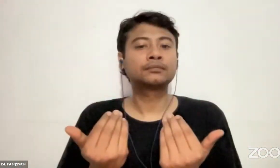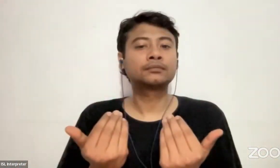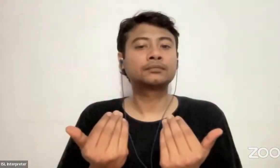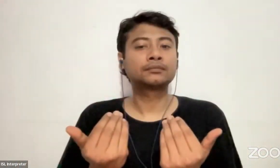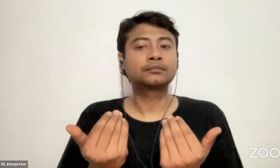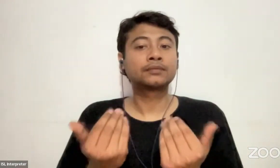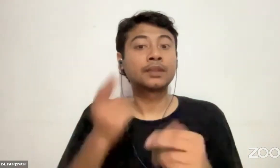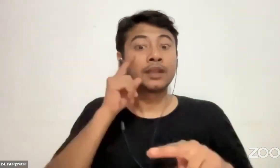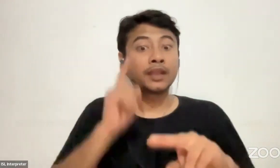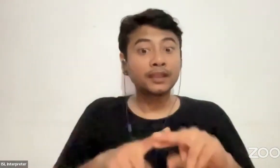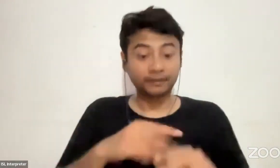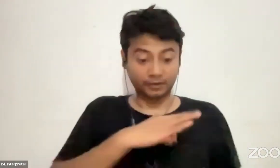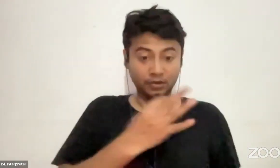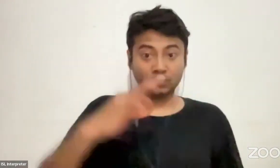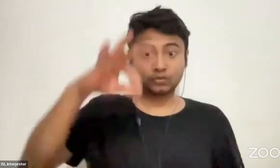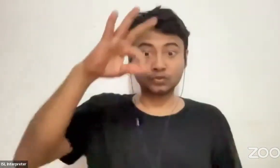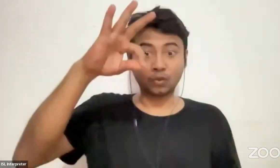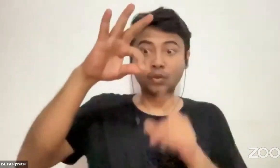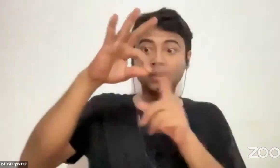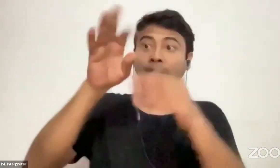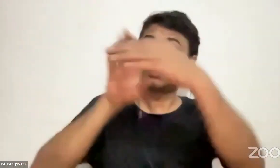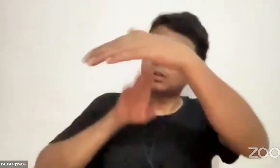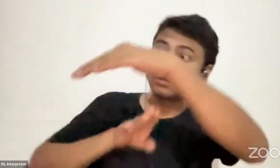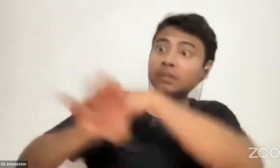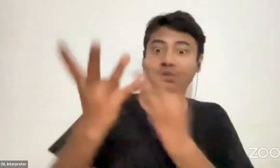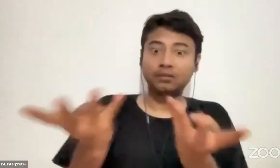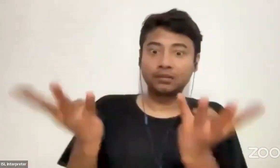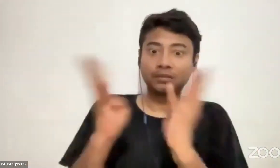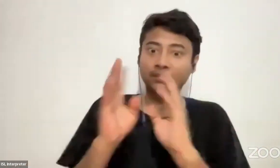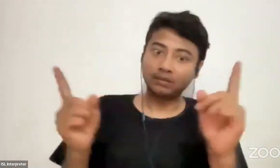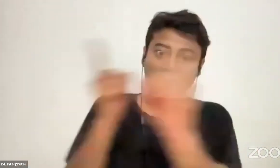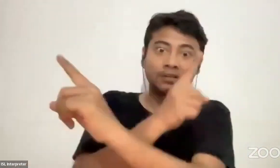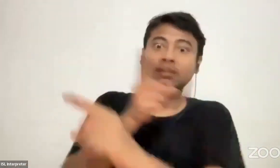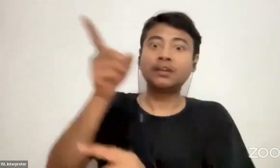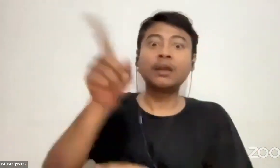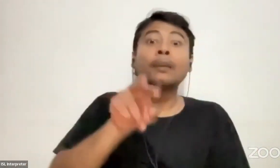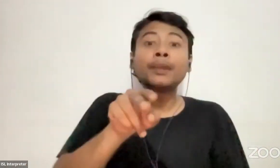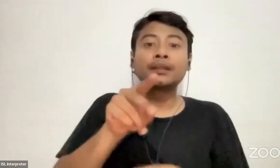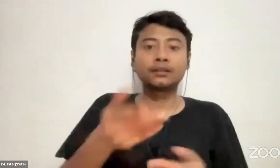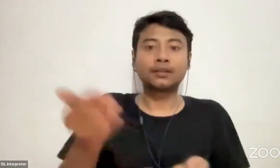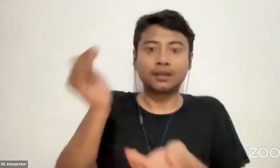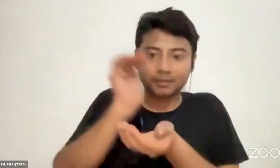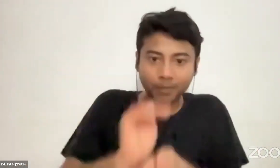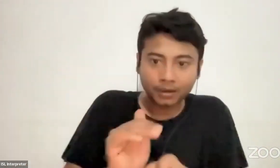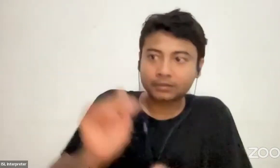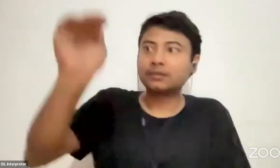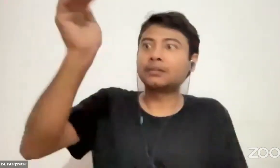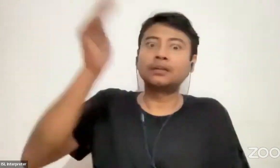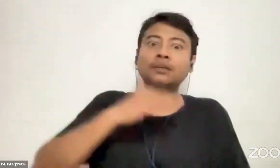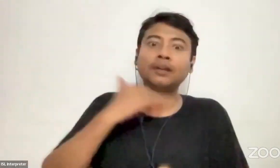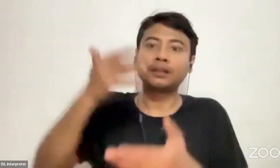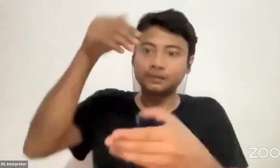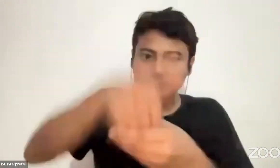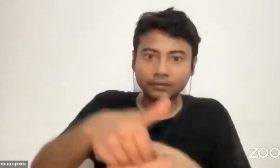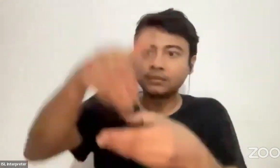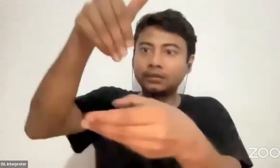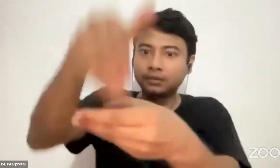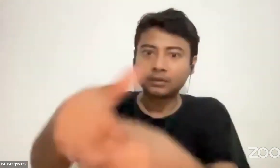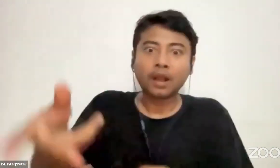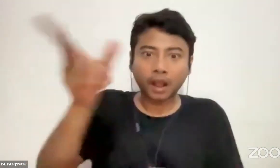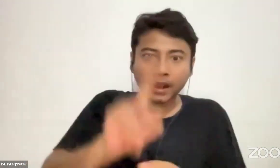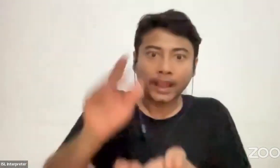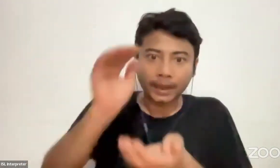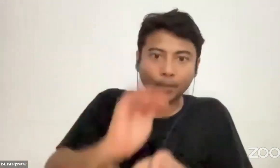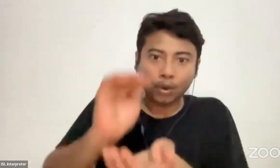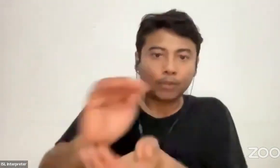पड़ता। मैं इतना सा प्रश्न आप सबसे पूछना चाहता हूं कि आप अपने मन में सोच के मुझे बताइए कि ज्यादा से